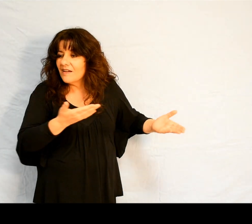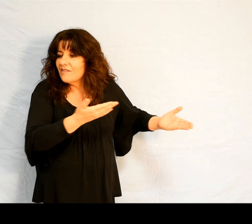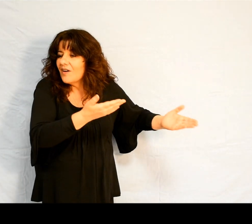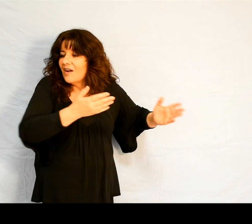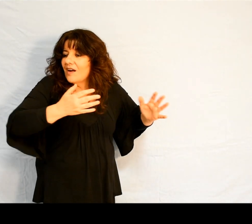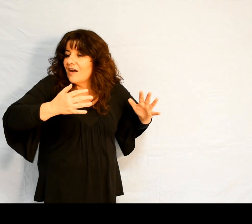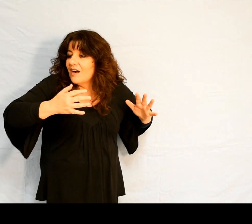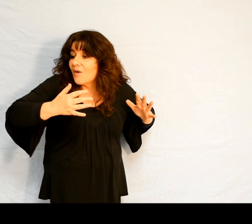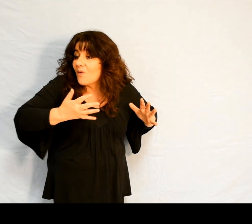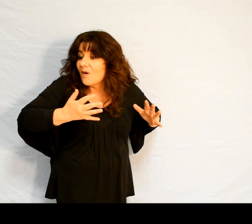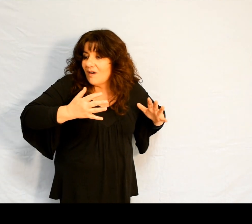une mangeoire. »